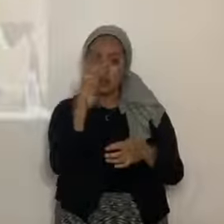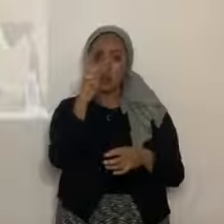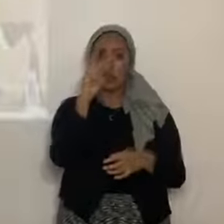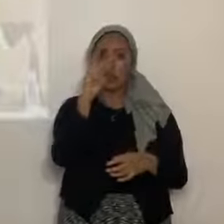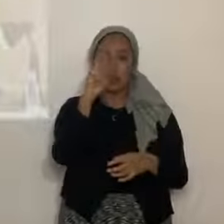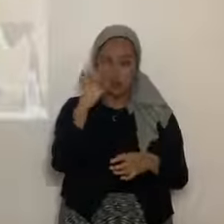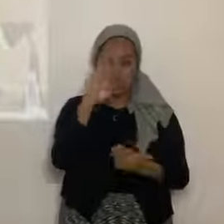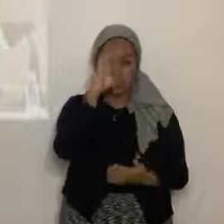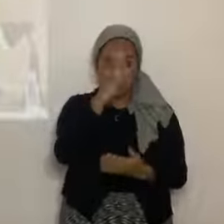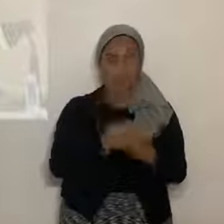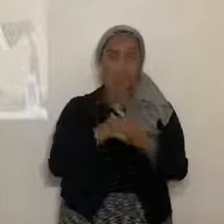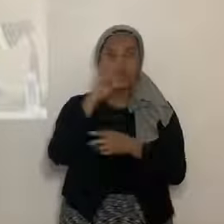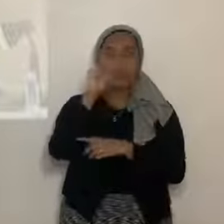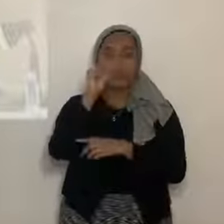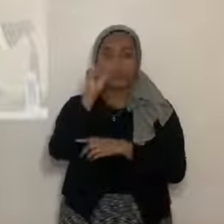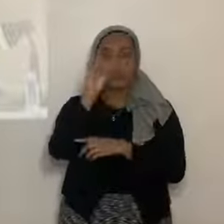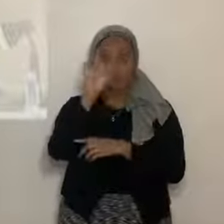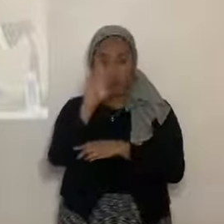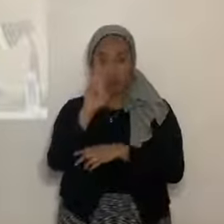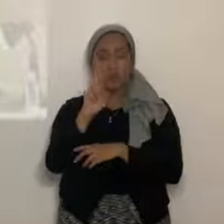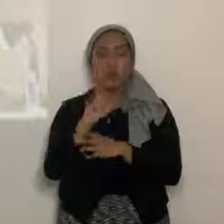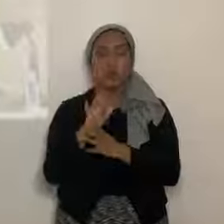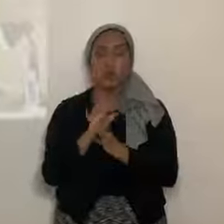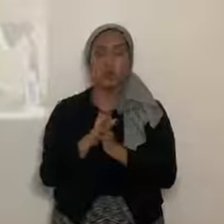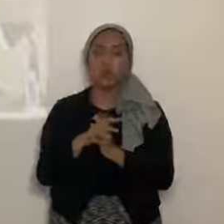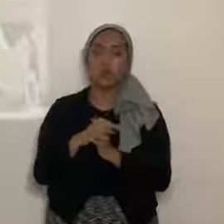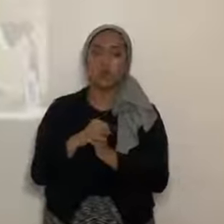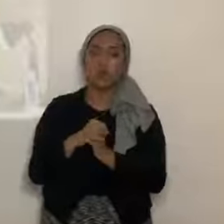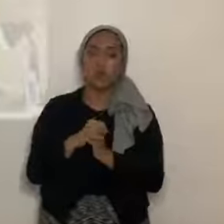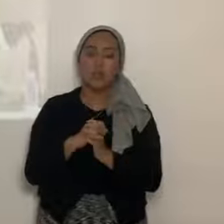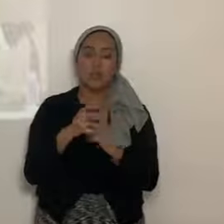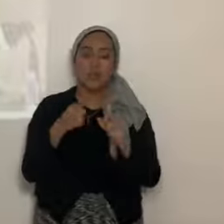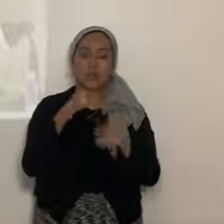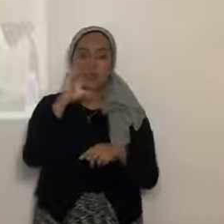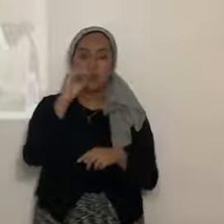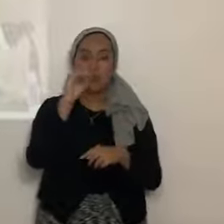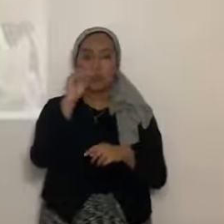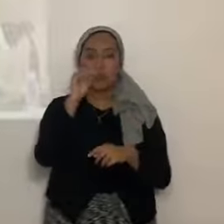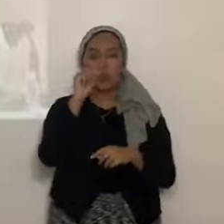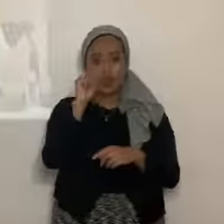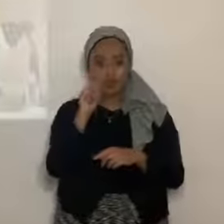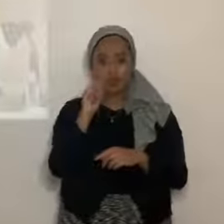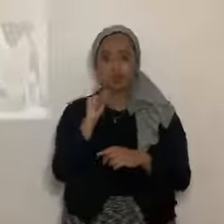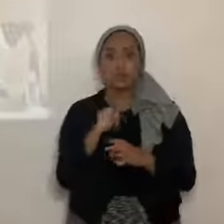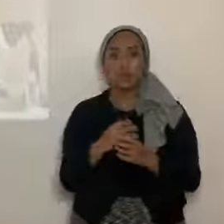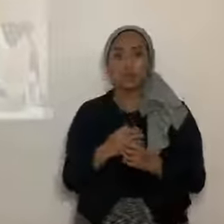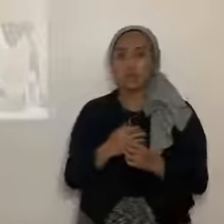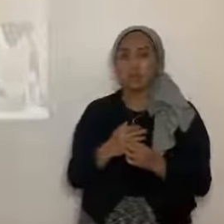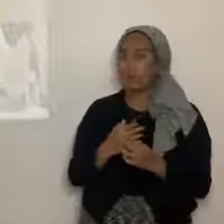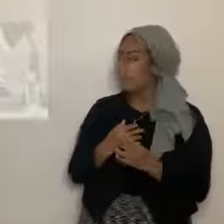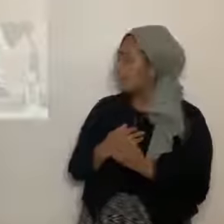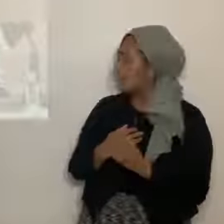¿sí? Ahí va, ¿sí? De Coat, ahí está la revelación de Coré, número 16. Pero en números 12,